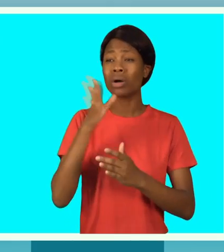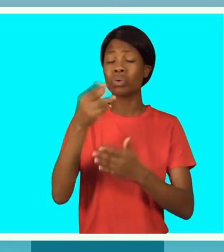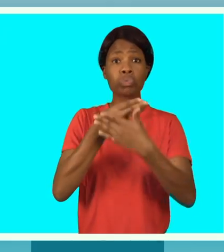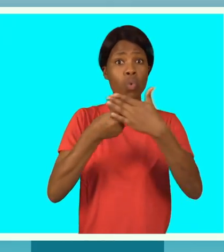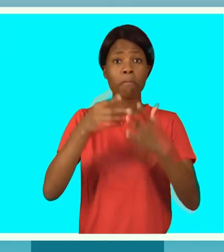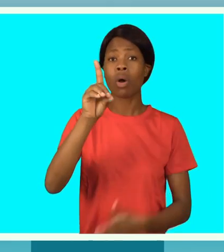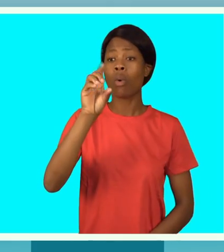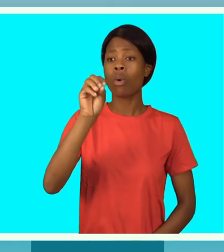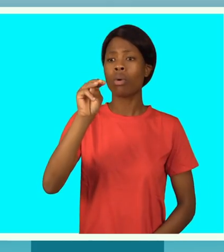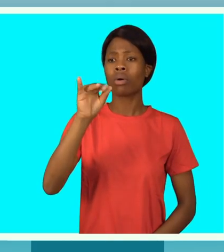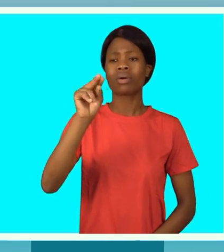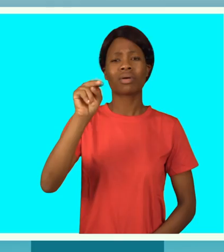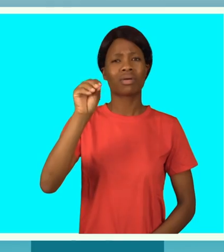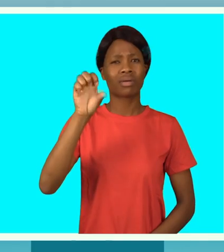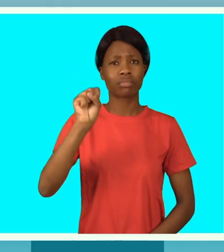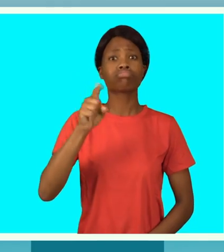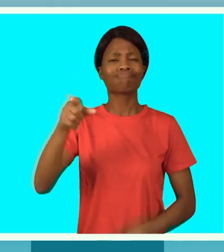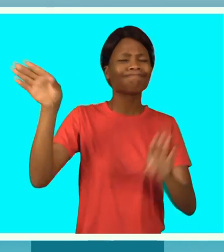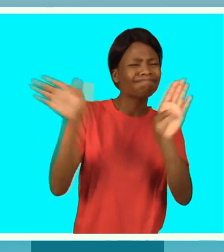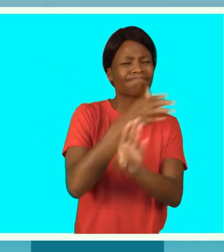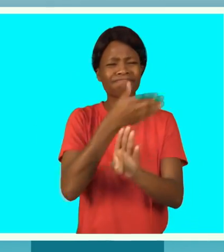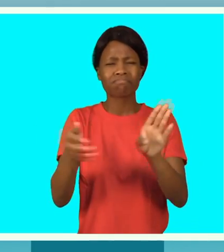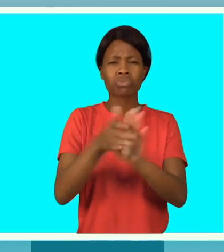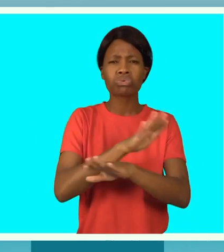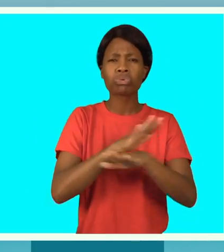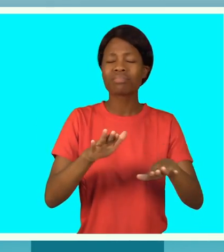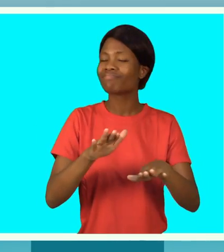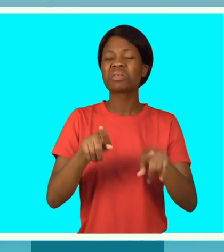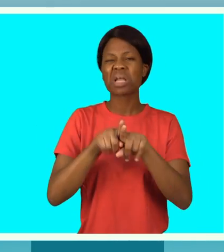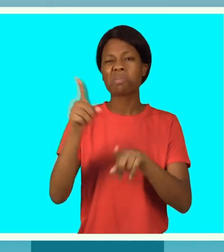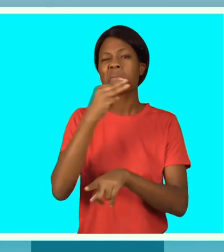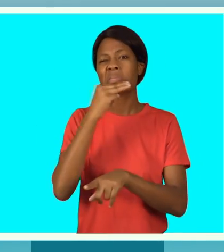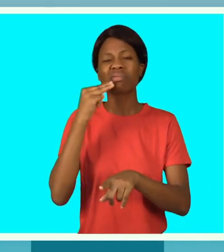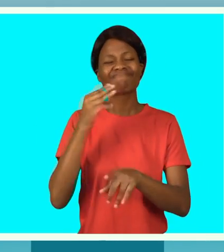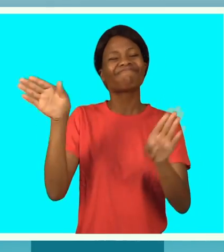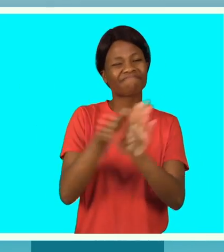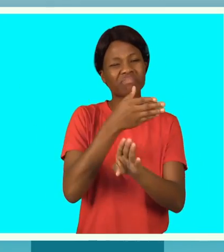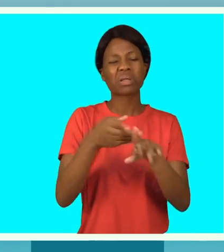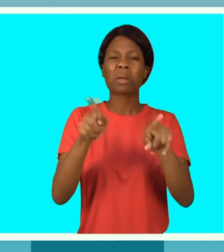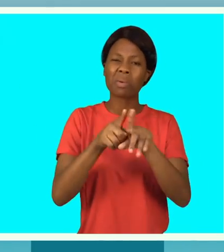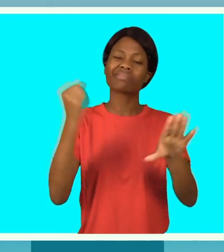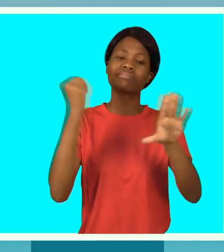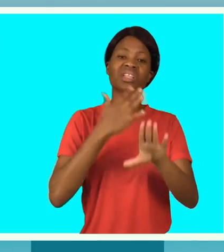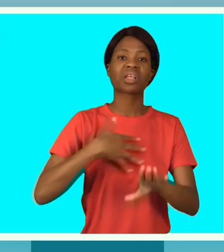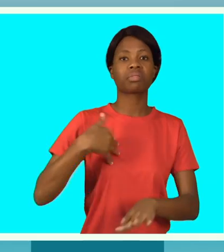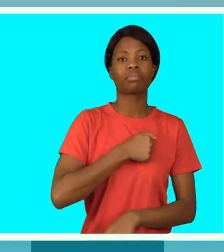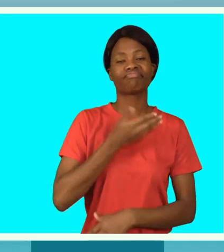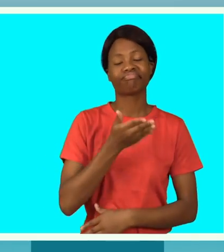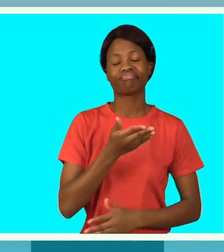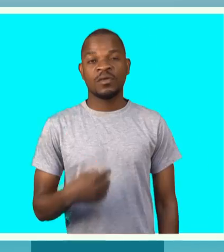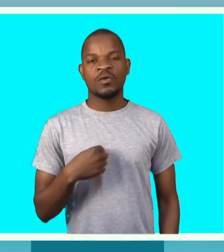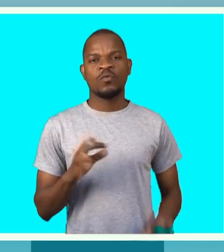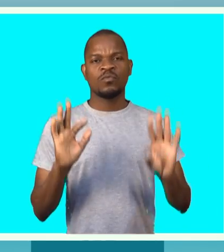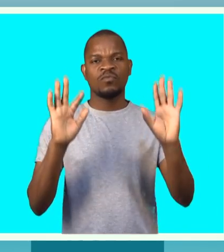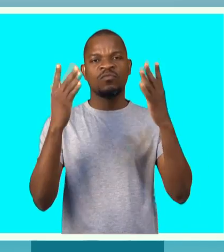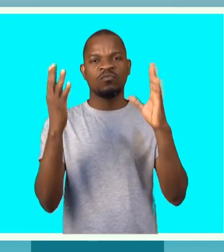torturas não se ficam pelo corpo. Domingos é também ameaçado de morte, tal como ele próprio conta.